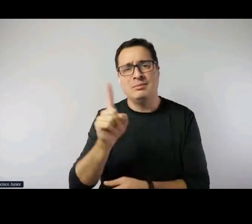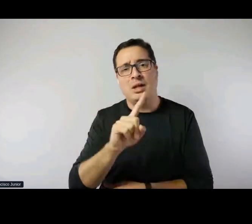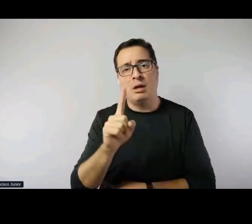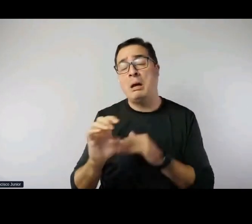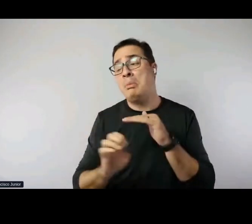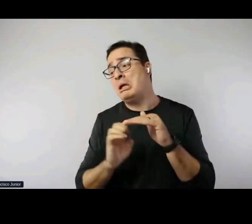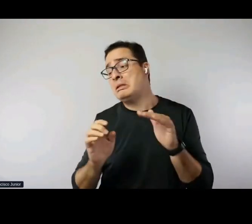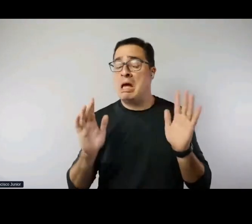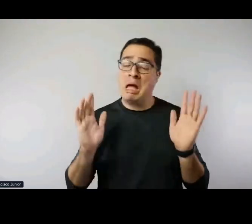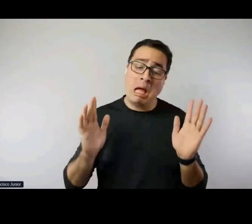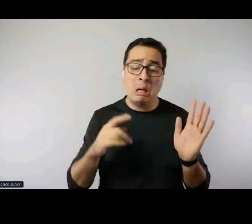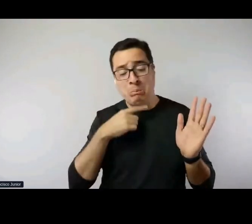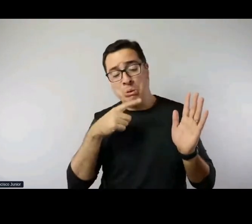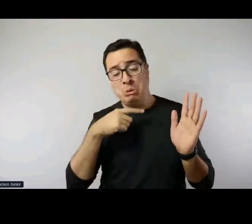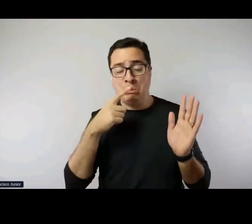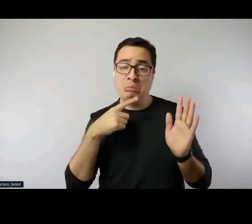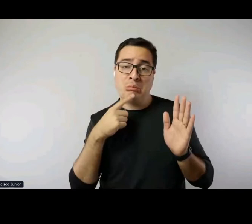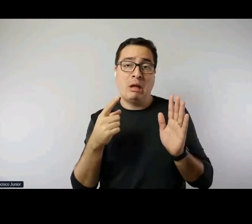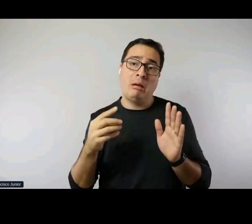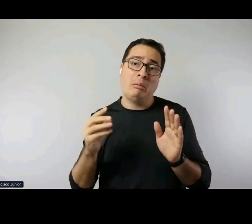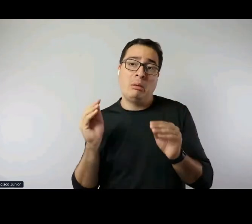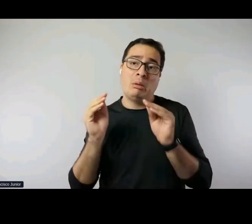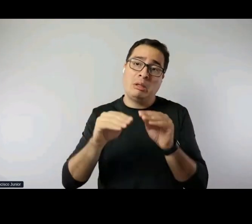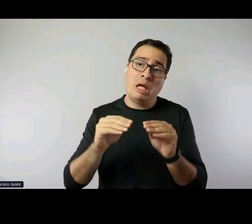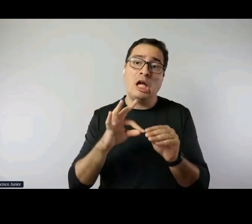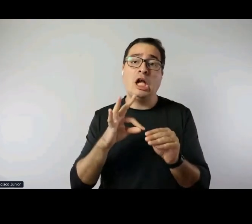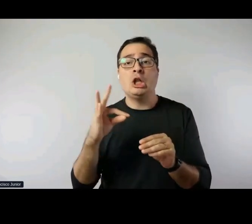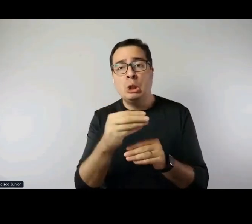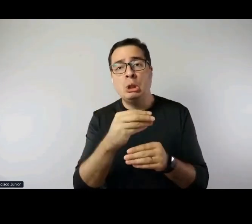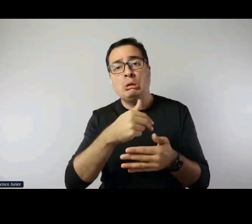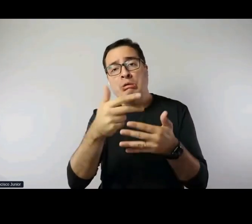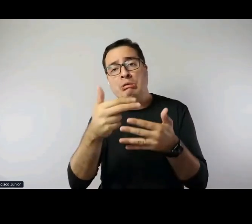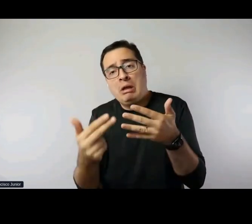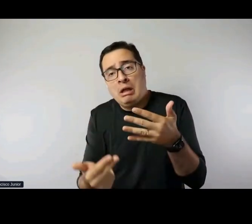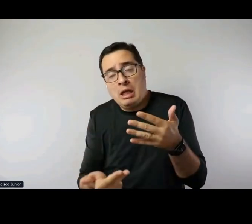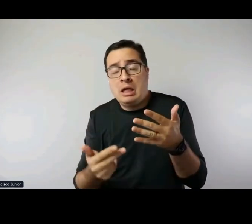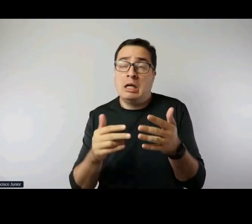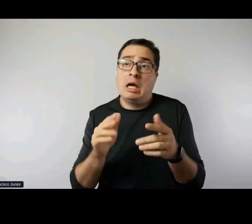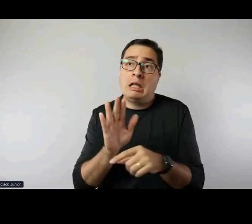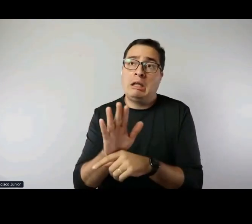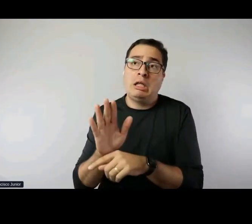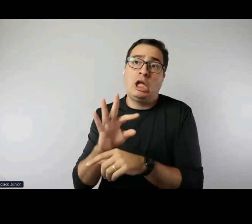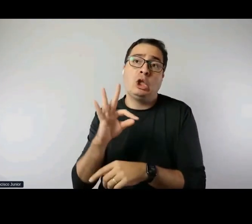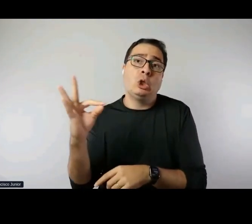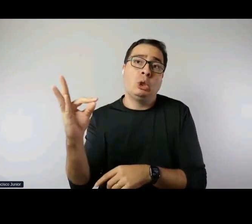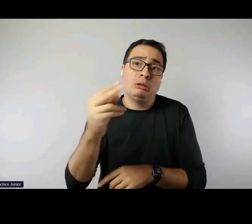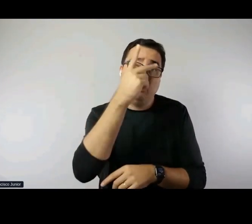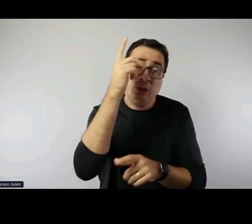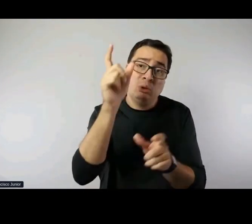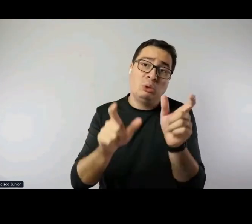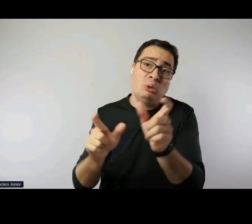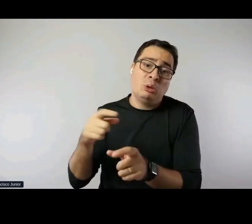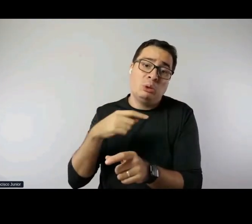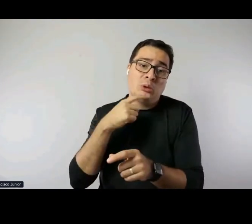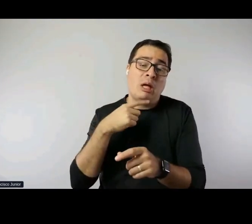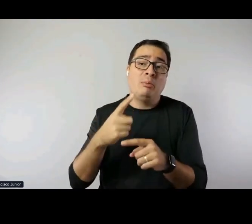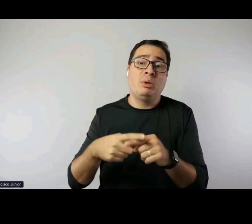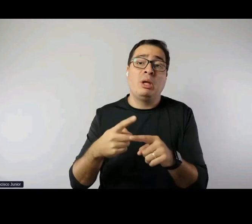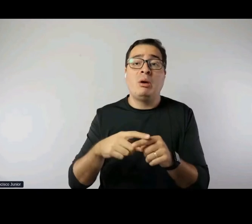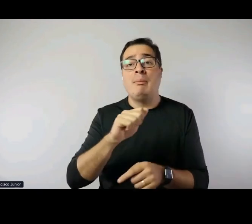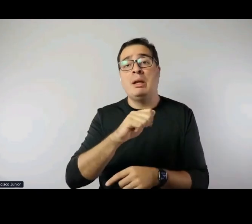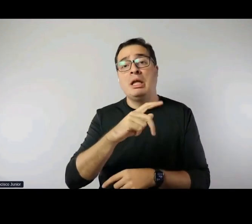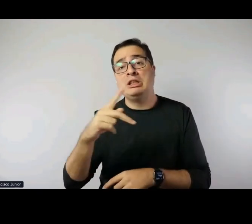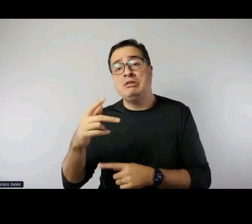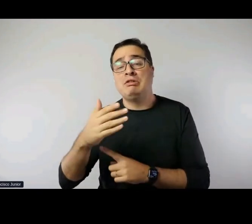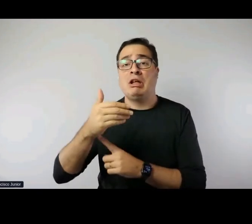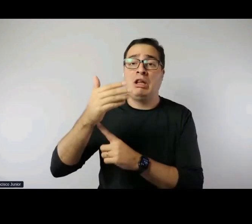não consegue trazer todas essas características e atender todas essas pessoas, porque aí o aplicativo, tecnologicamente,